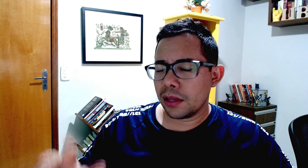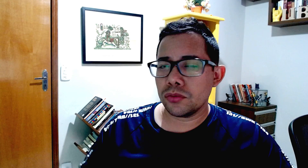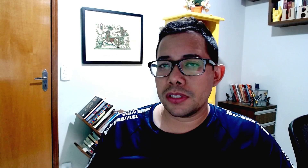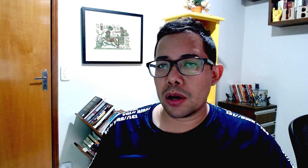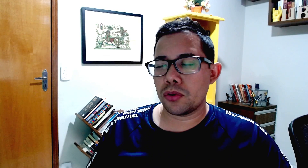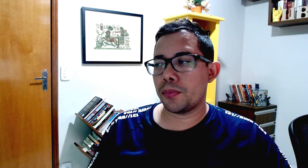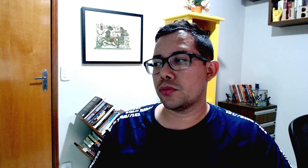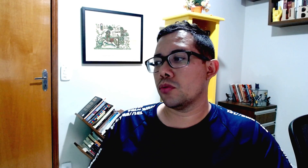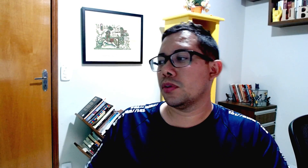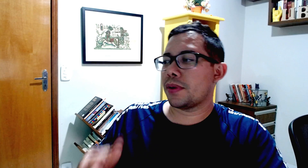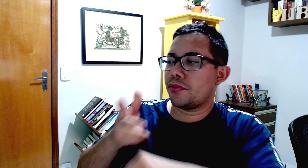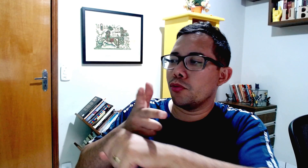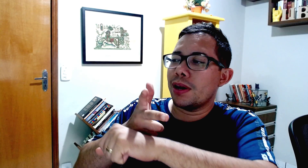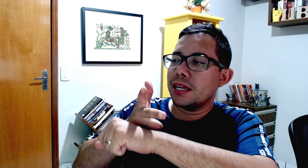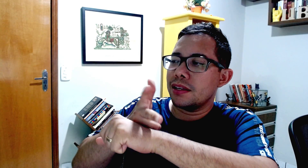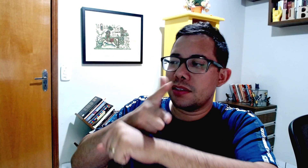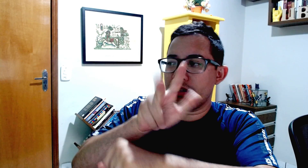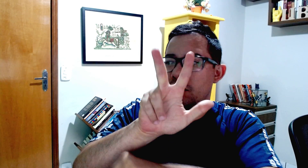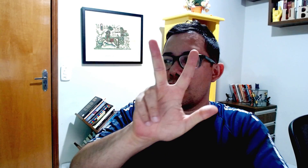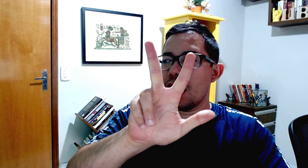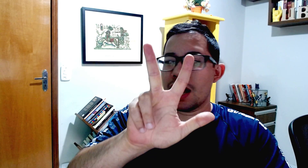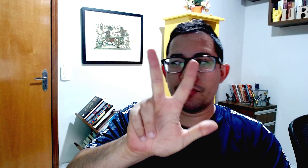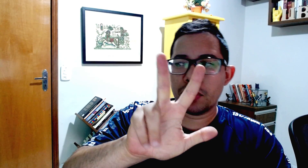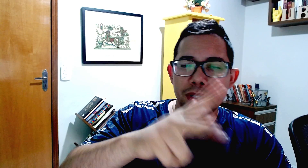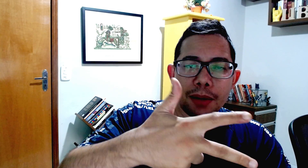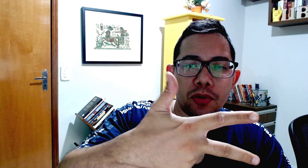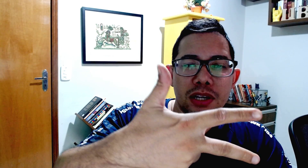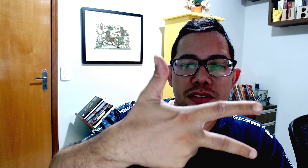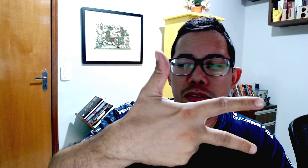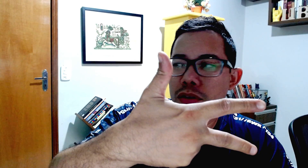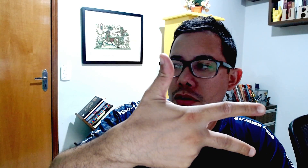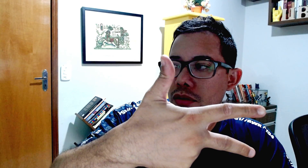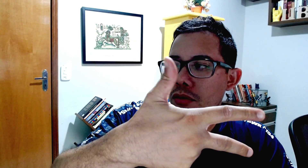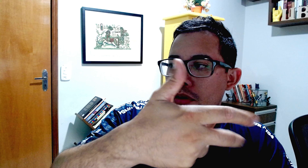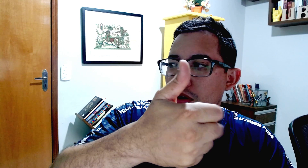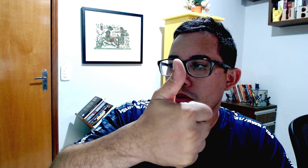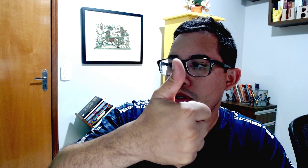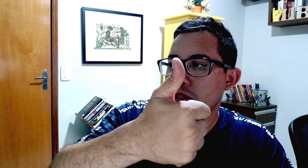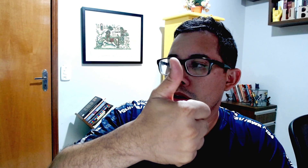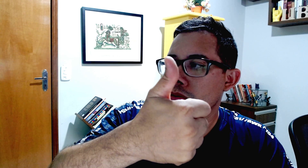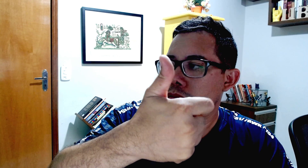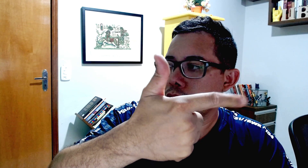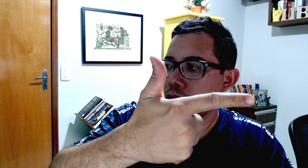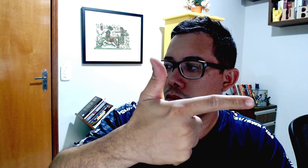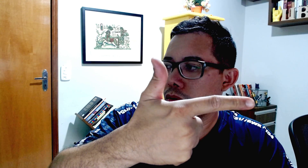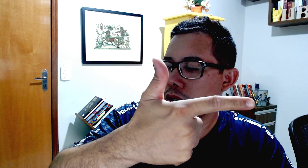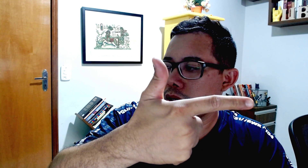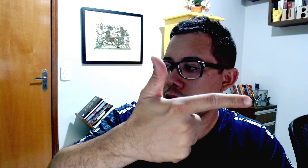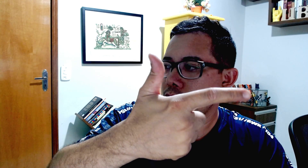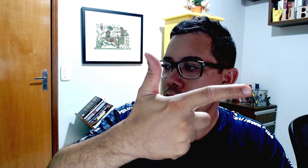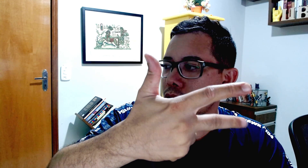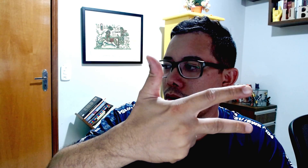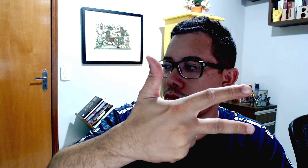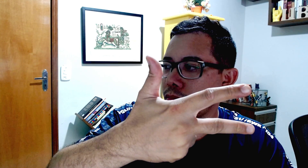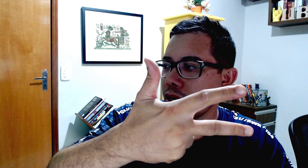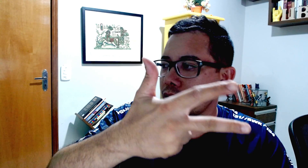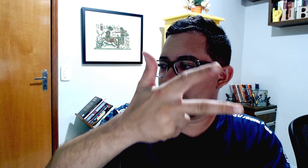um sinal que o pessoal usa para filmar, que é esse aqui, ó. A forma da mão é assim, ó. Ó, dedão, esse e o dedo do meio. Aí você vai